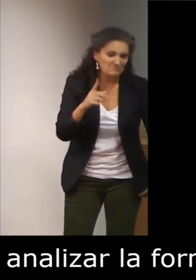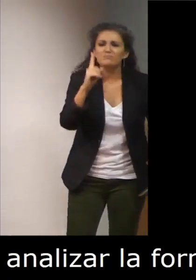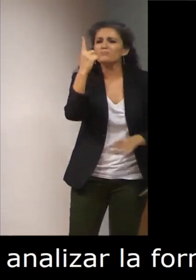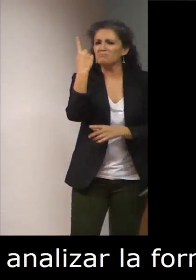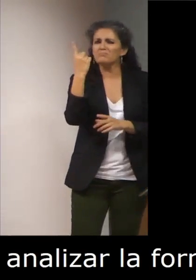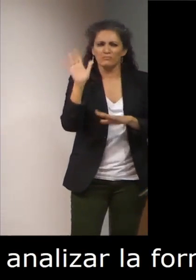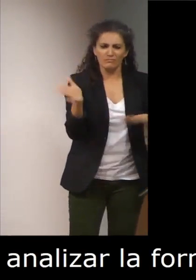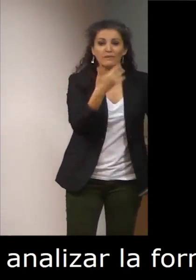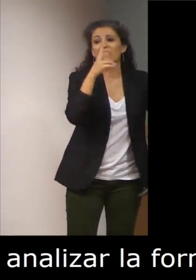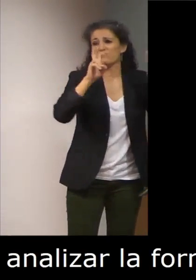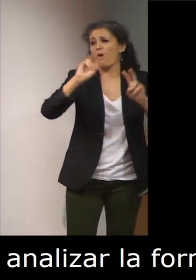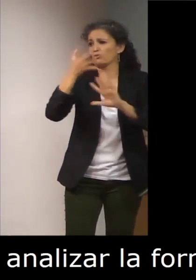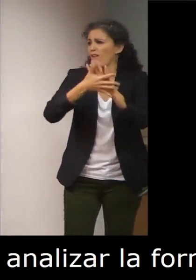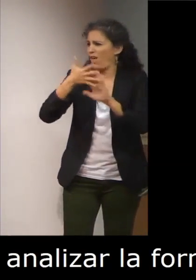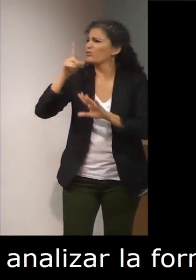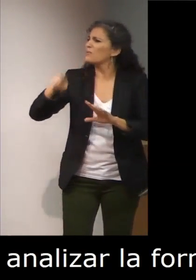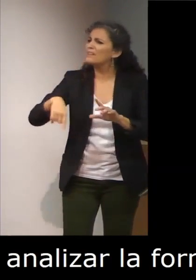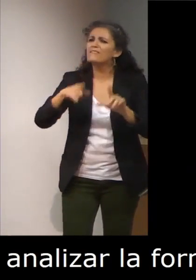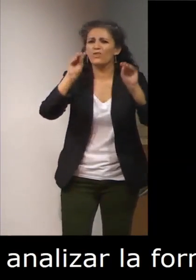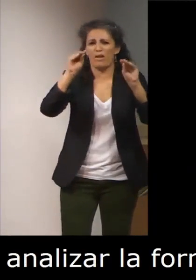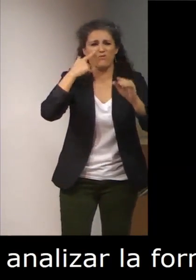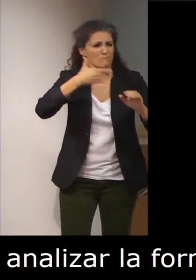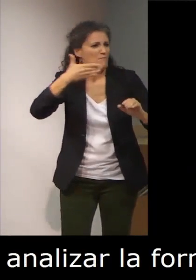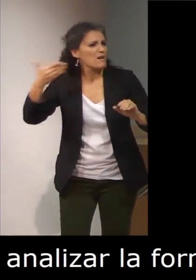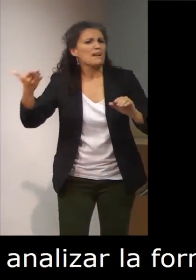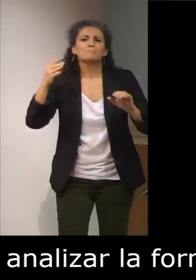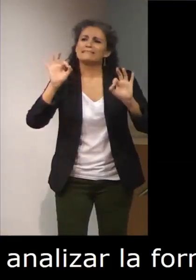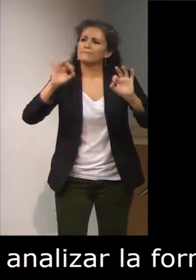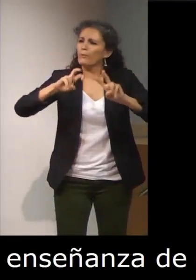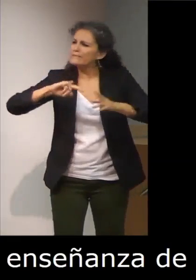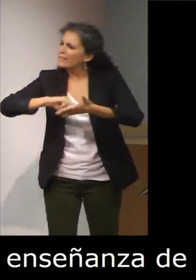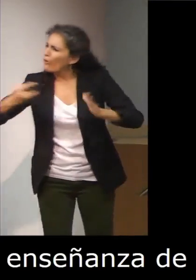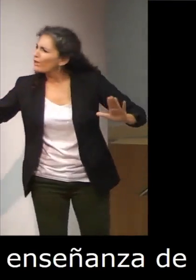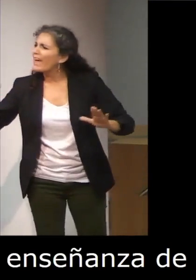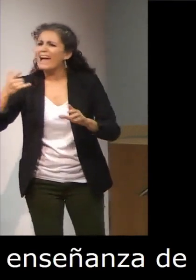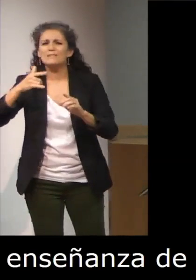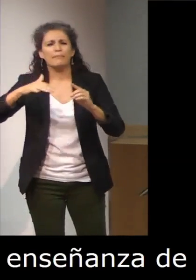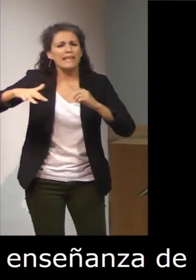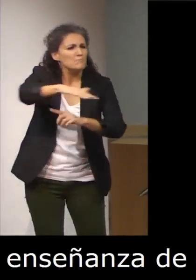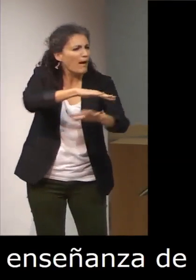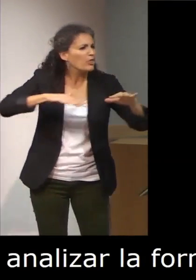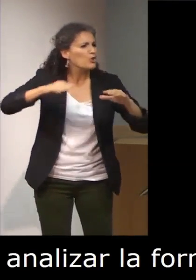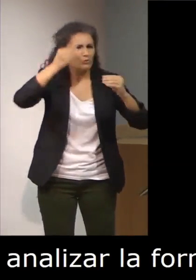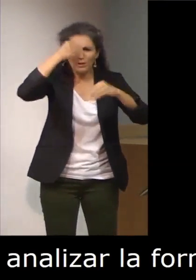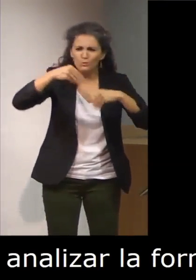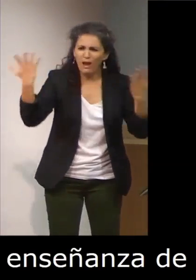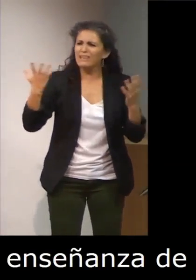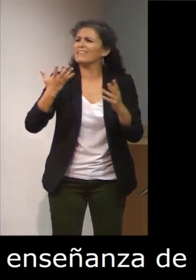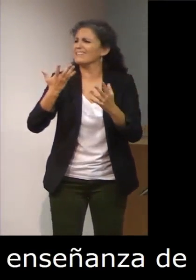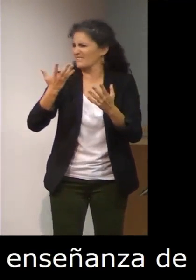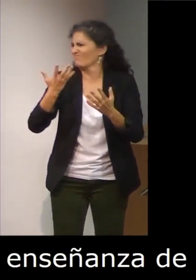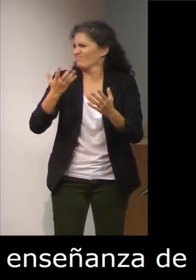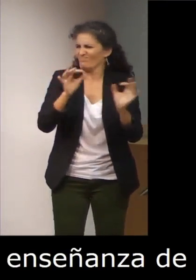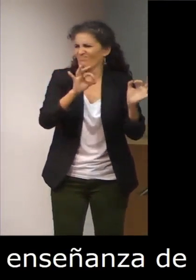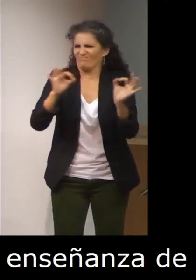tenemos pendiente también hemos hablado de la incorporación de las